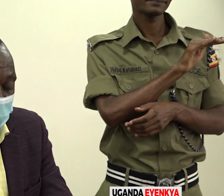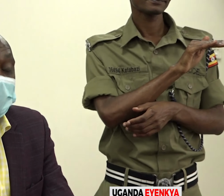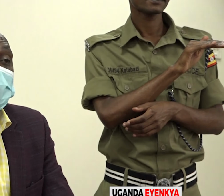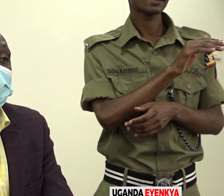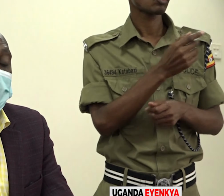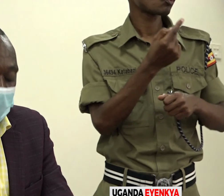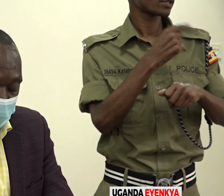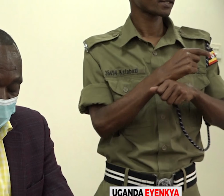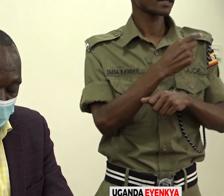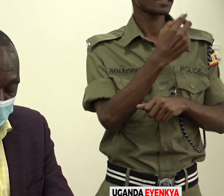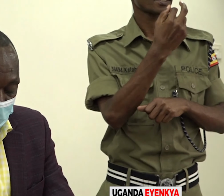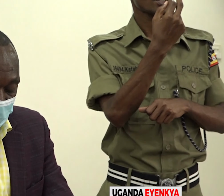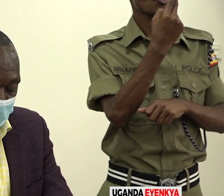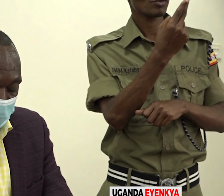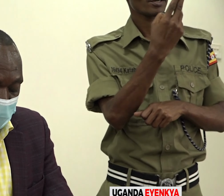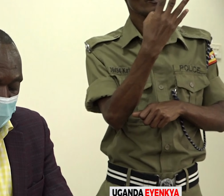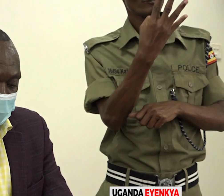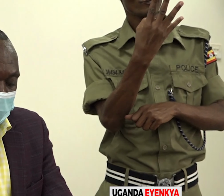ng'ennaku z'omwezi 24